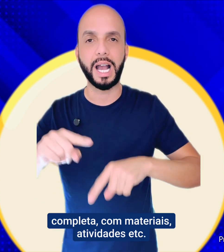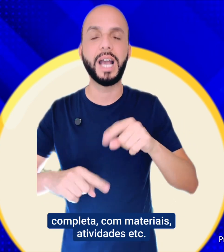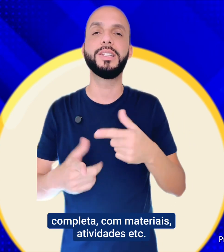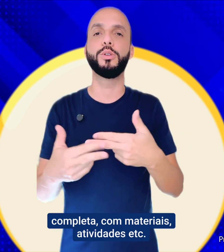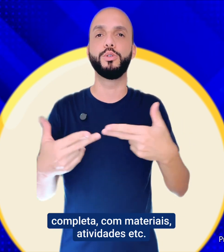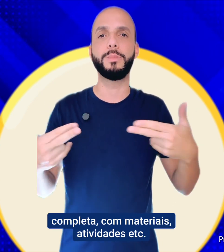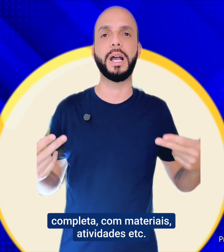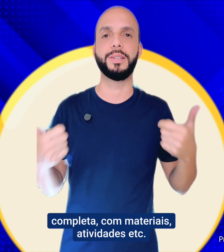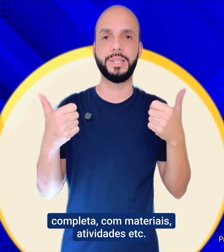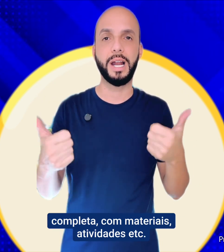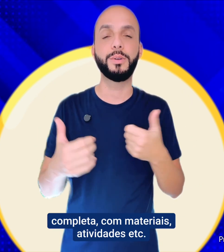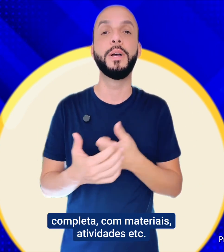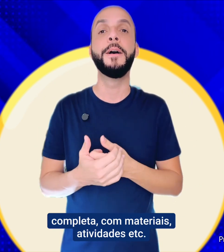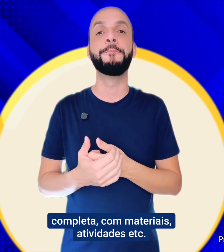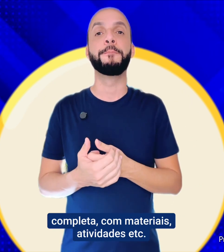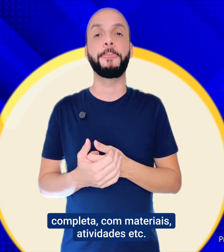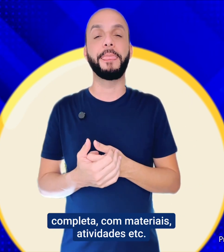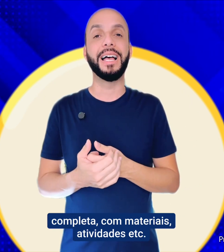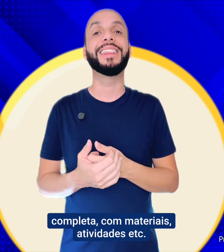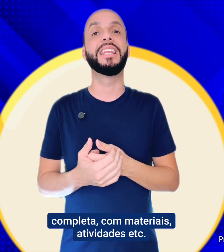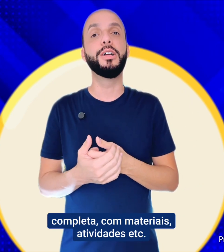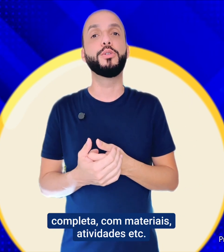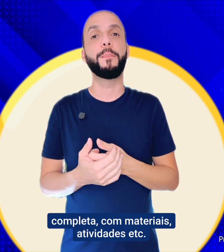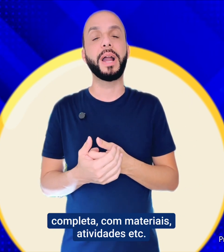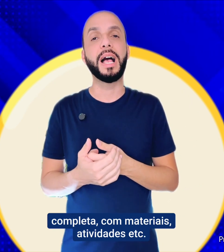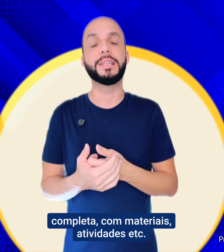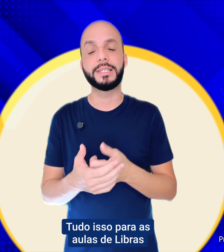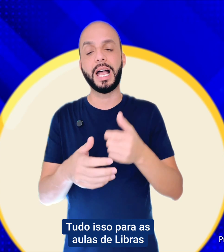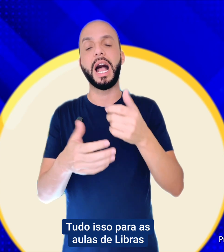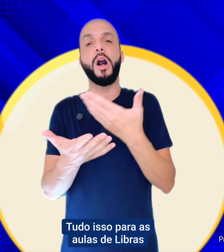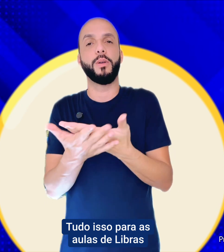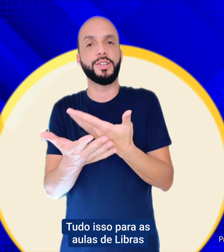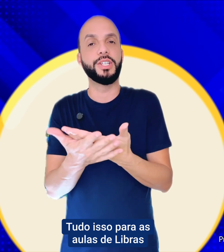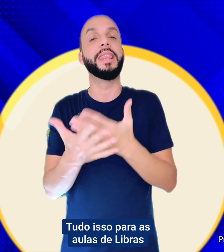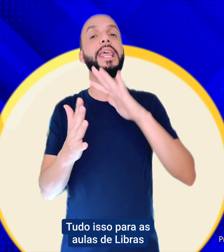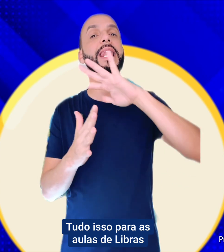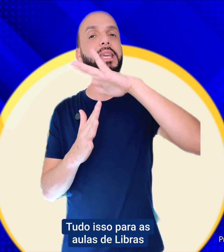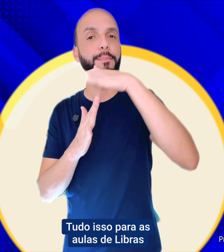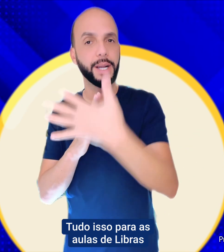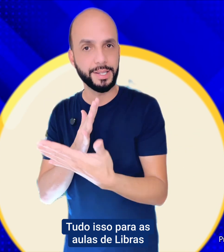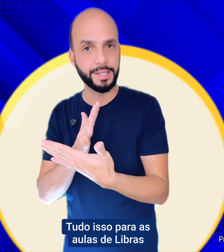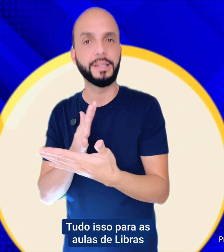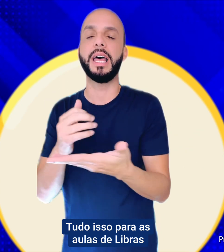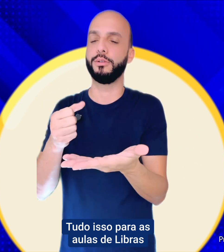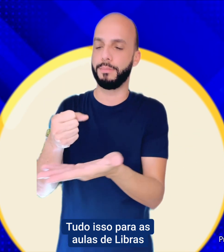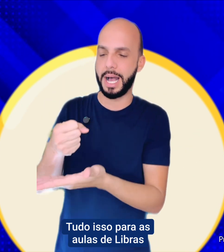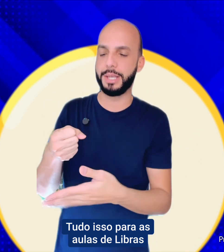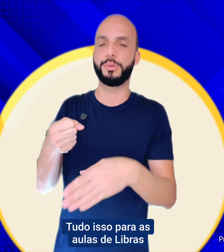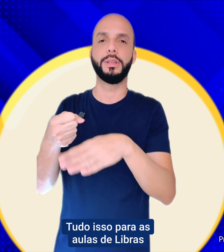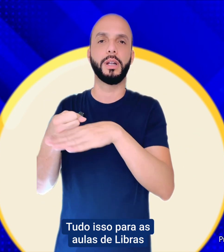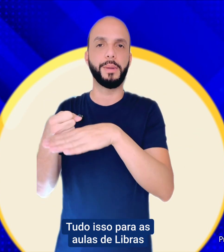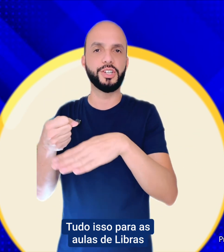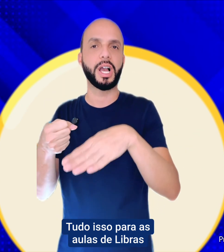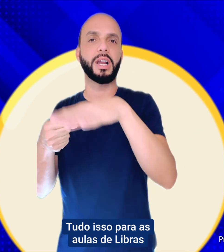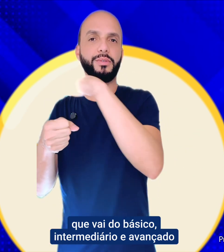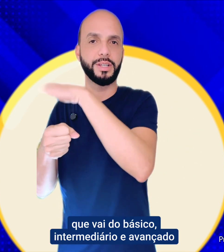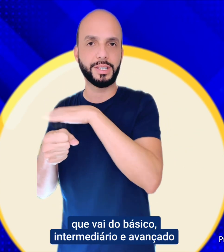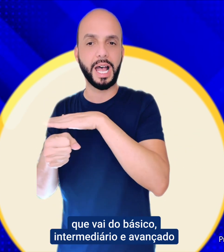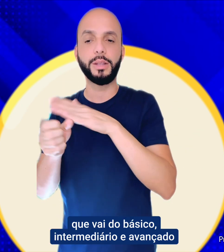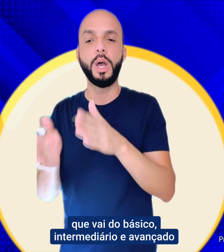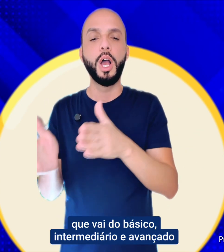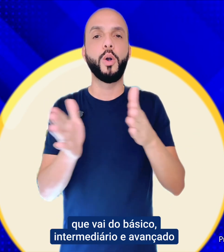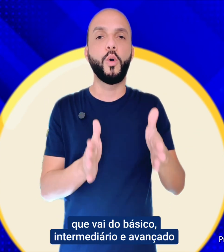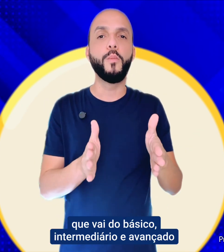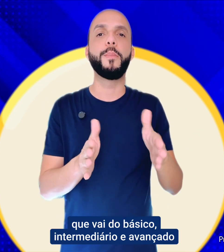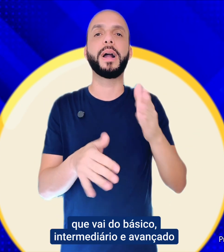materiais e tudo mais, certo? Tanto para as aulas de Libras, do básico, intermediário e